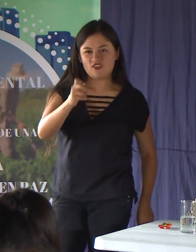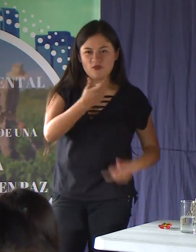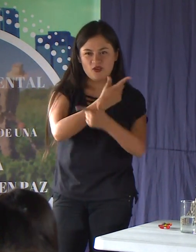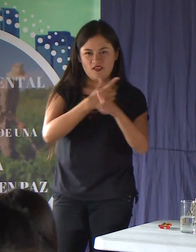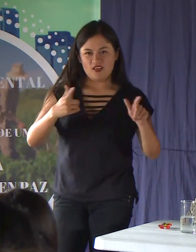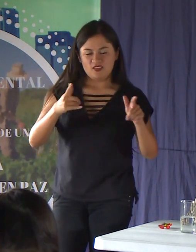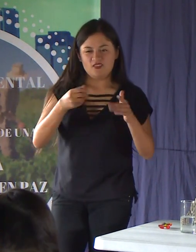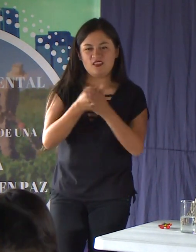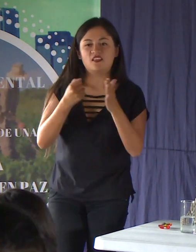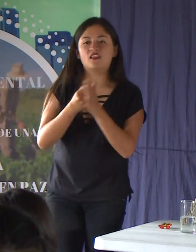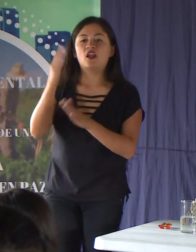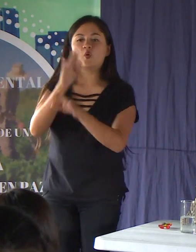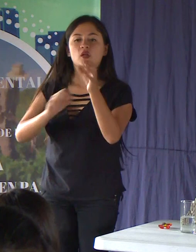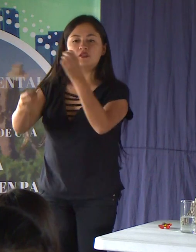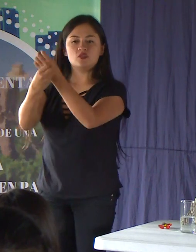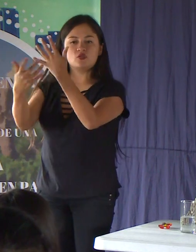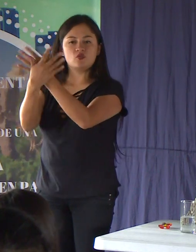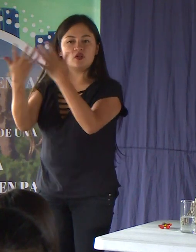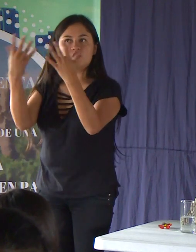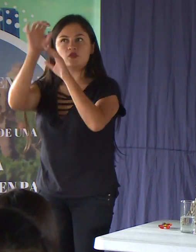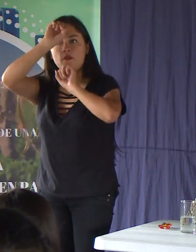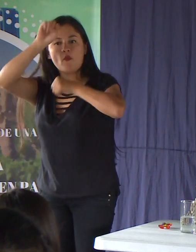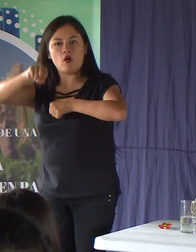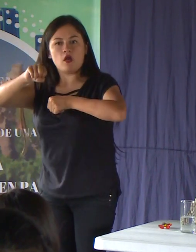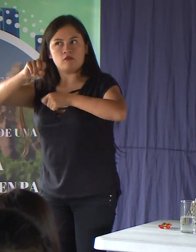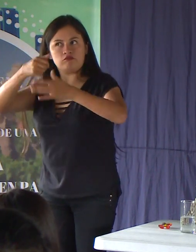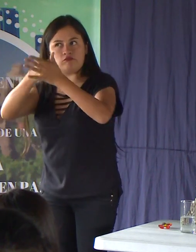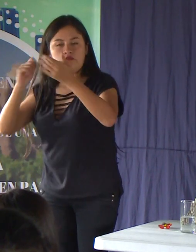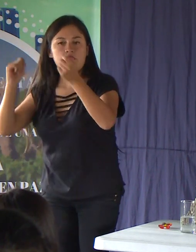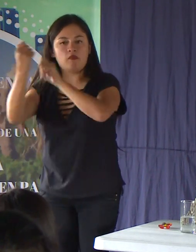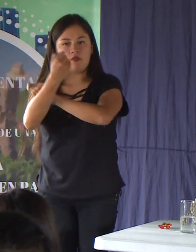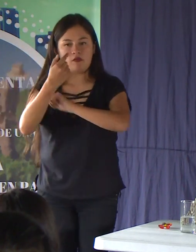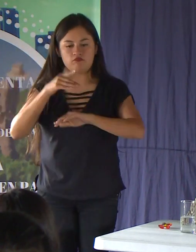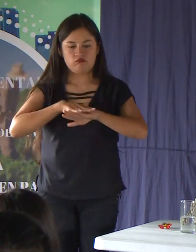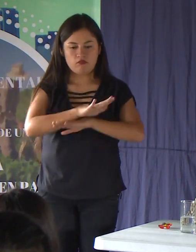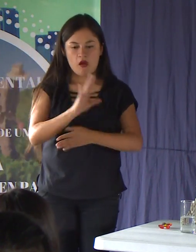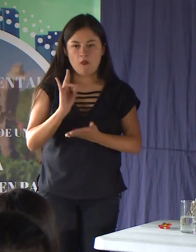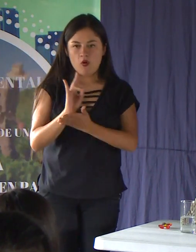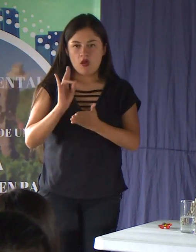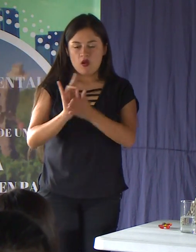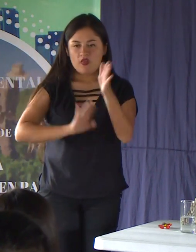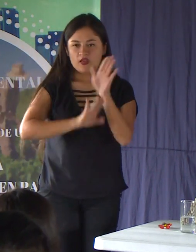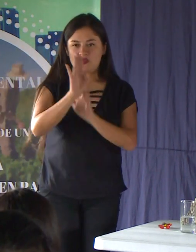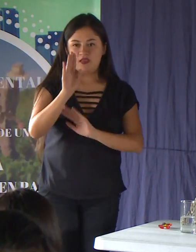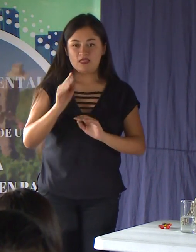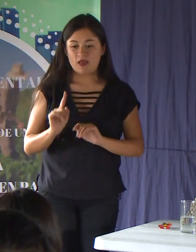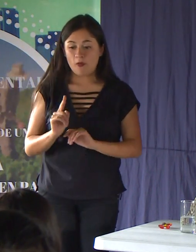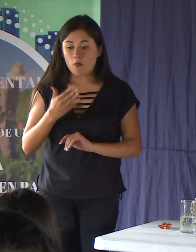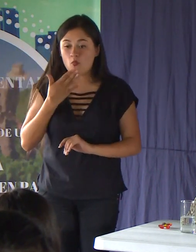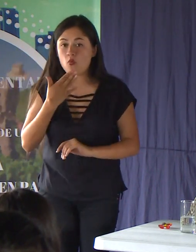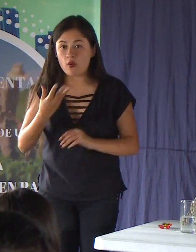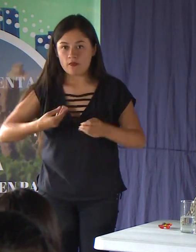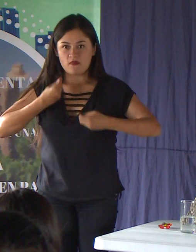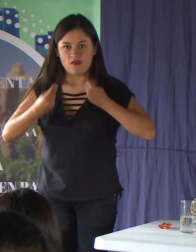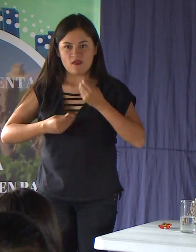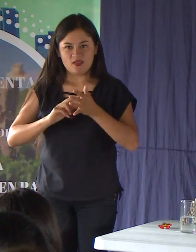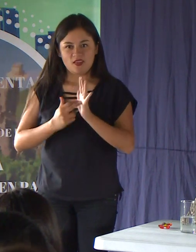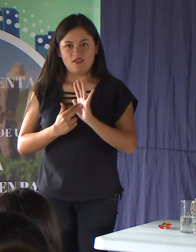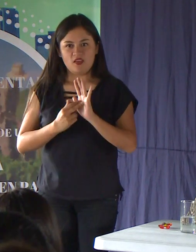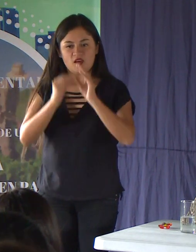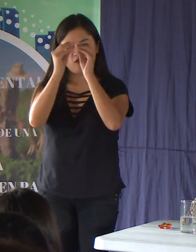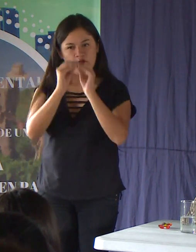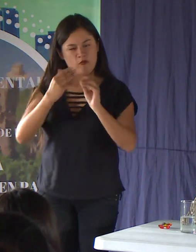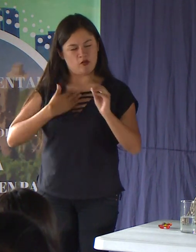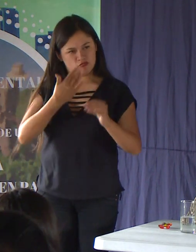saber que este modelo de desarrollo nos ha ido implantando. El buen vivir es una posibilidad de